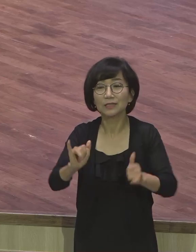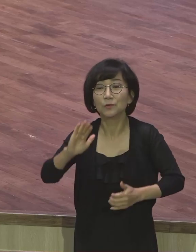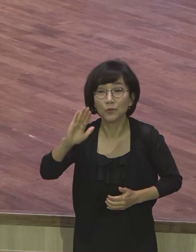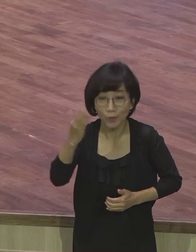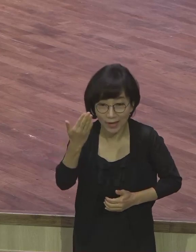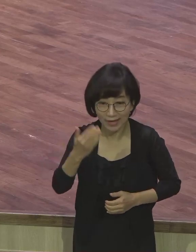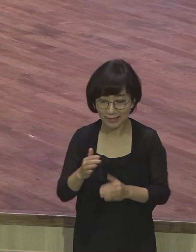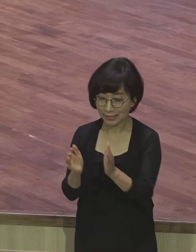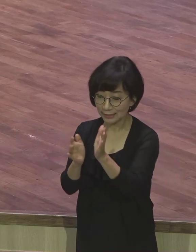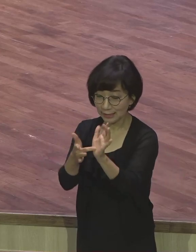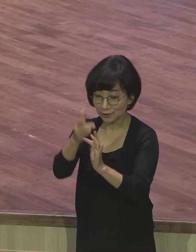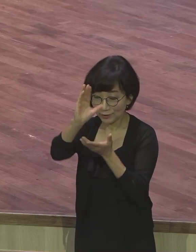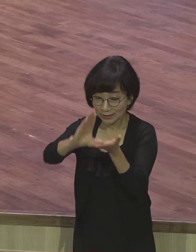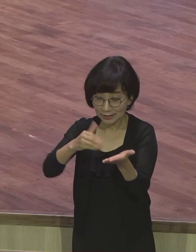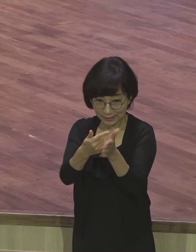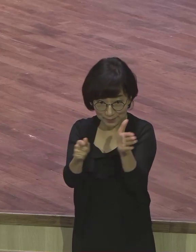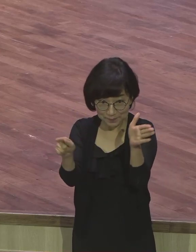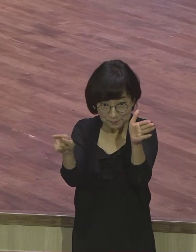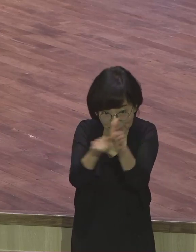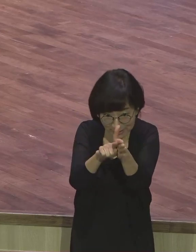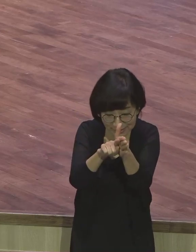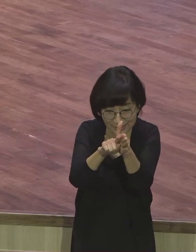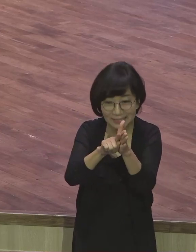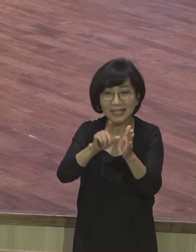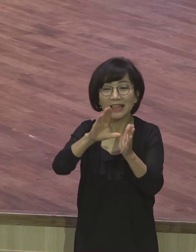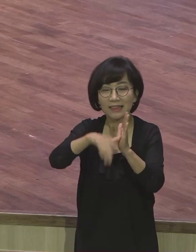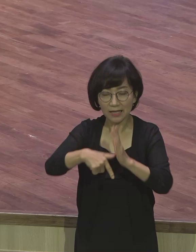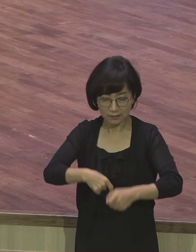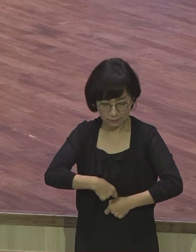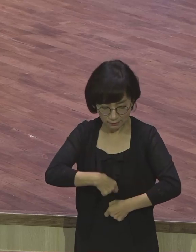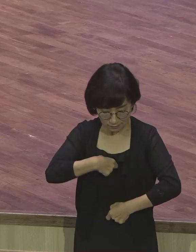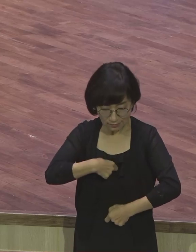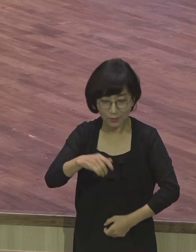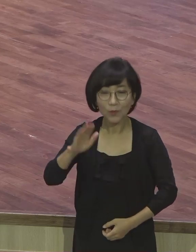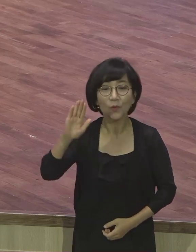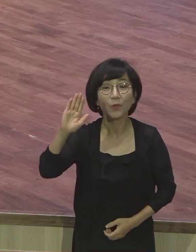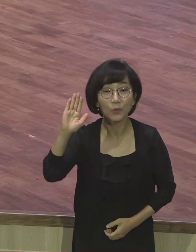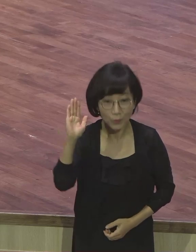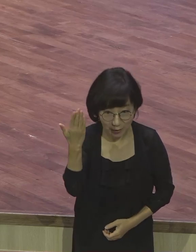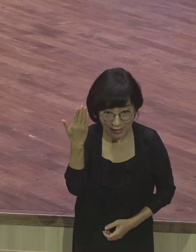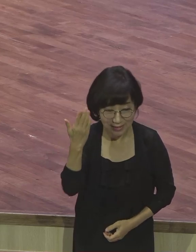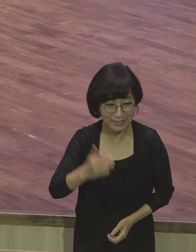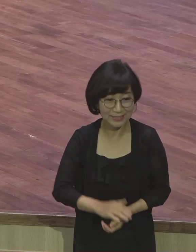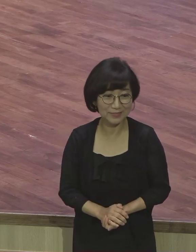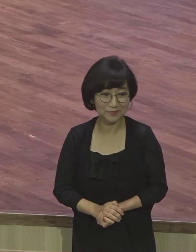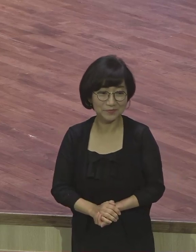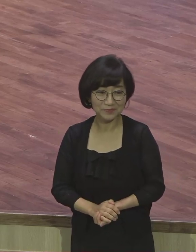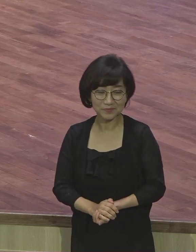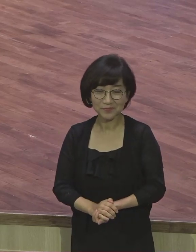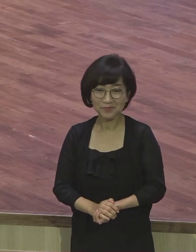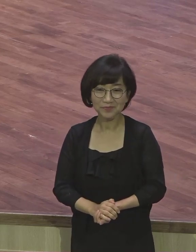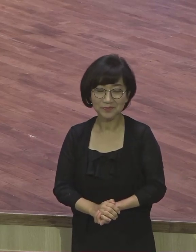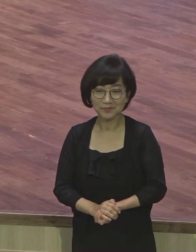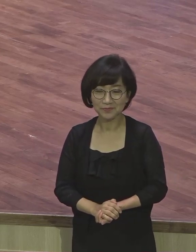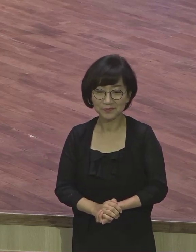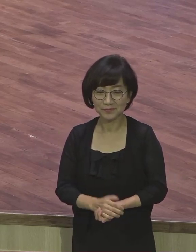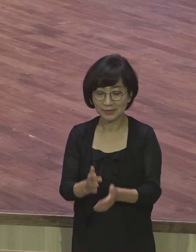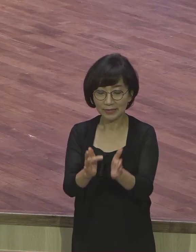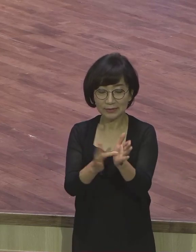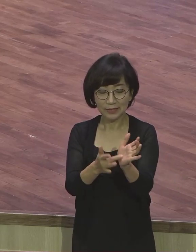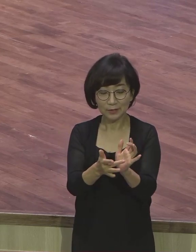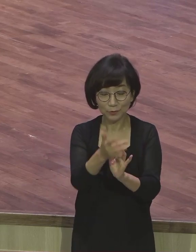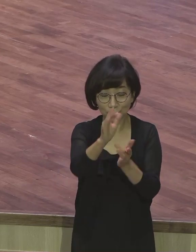믿음으로, 예수 그리스도를 믿음으로 말미암아 어렵게 된다. 예수 그리스도를 믿는